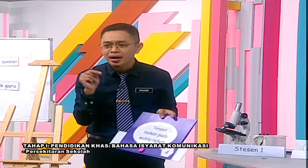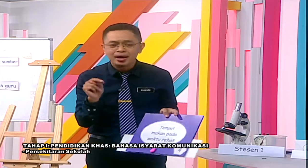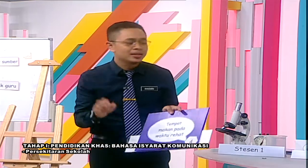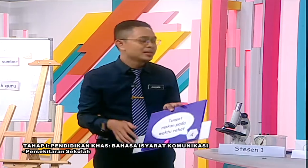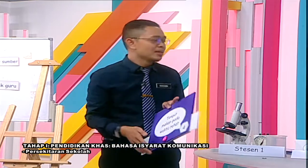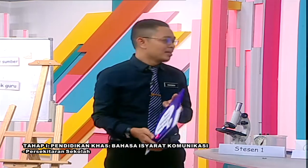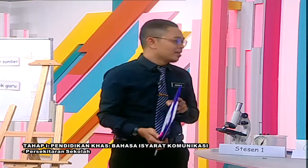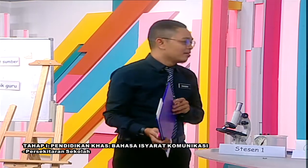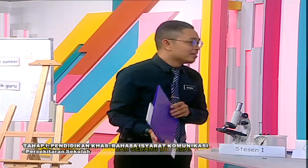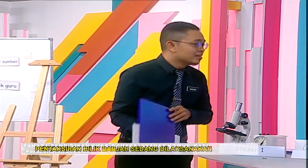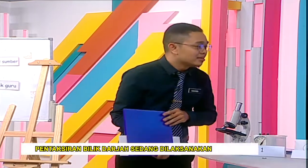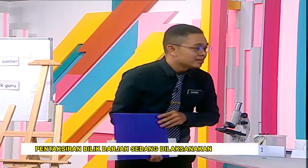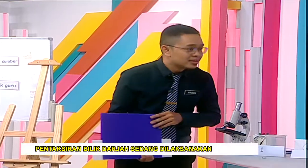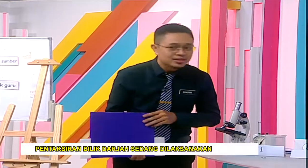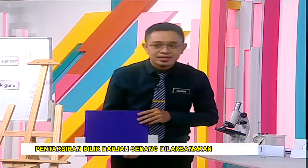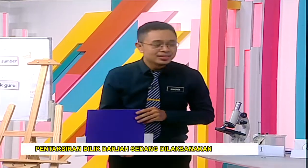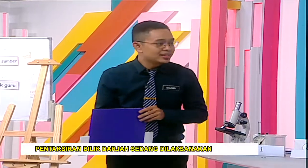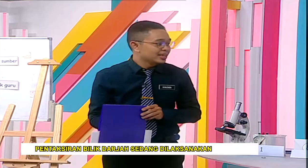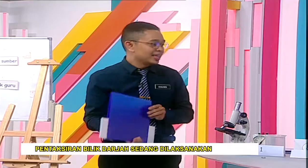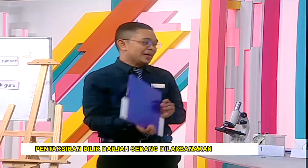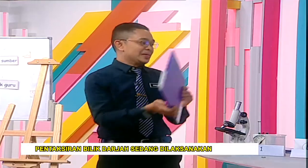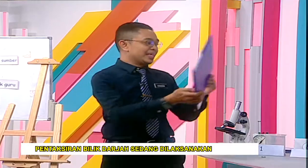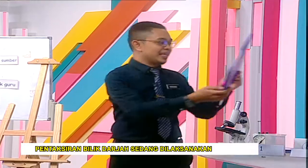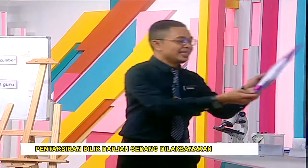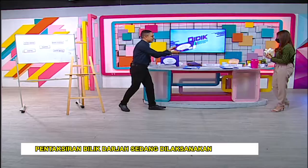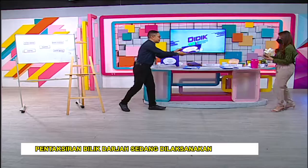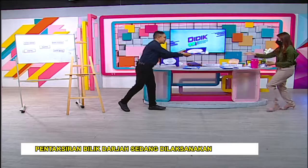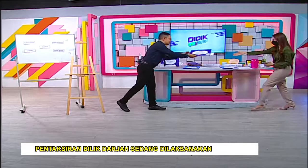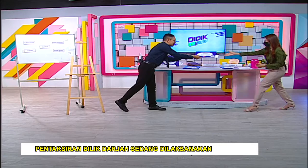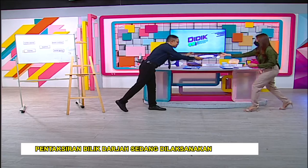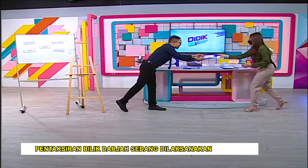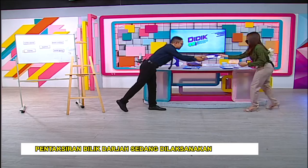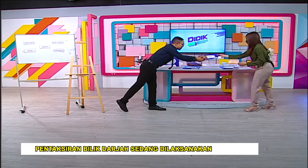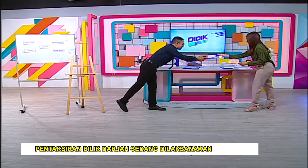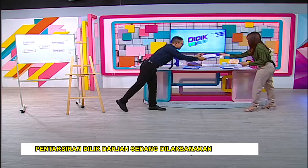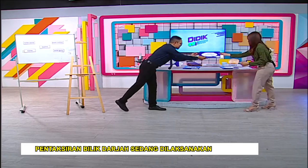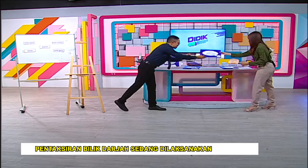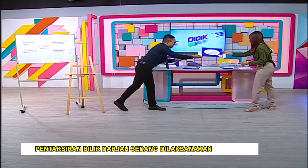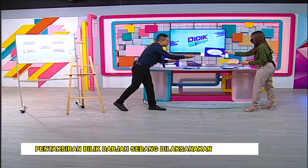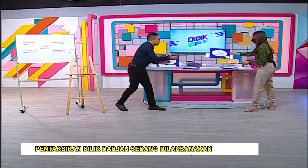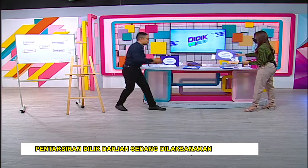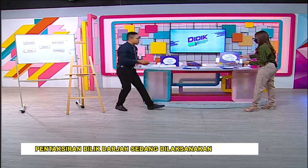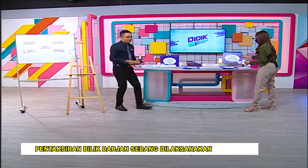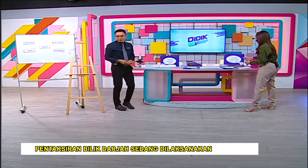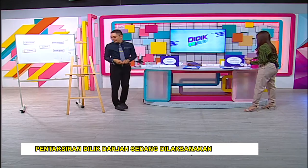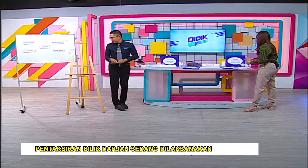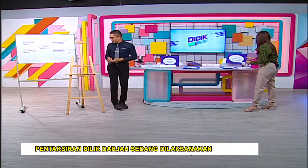makanan. Kita dekat stesen 4. Okey, Kak Li, boleh tak letak? Okey. Saya letak